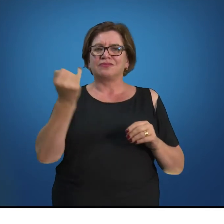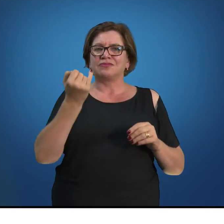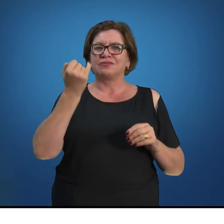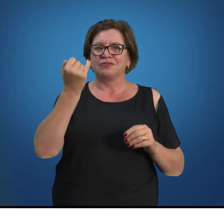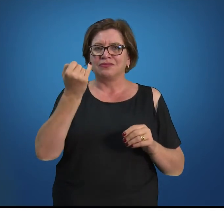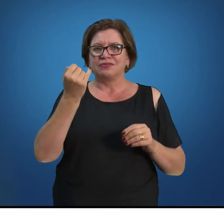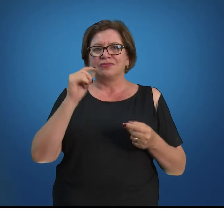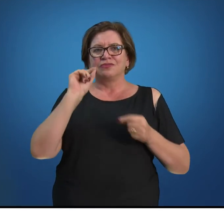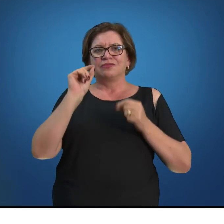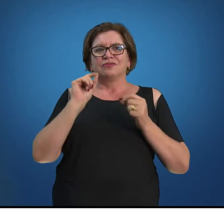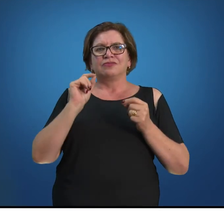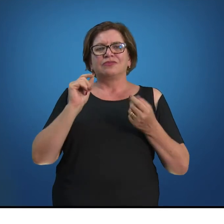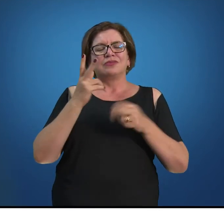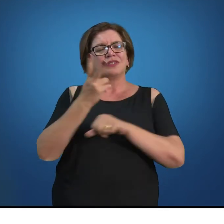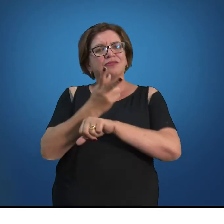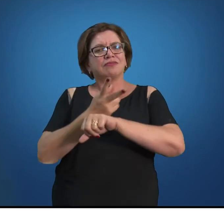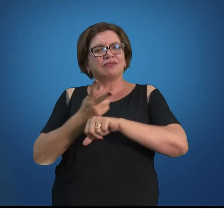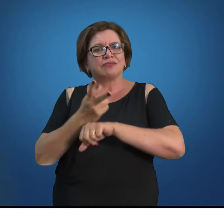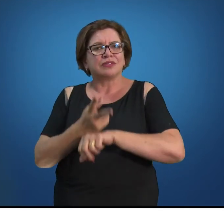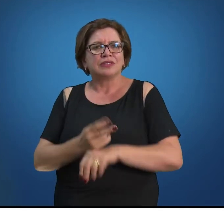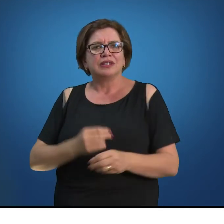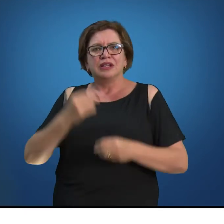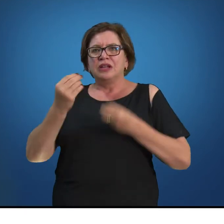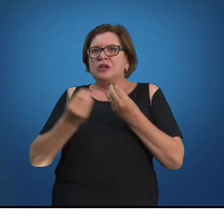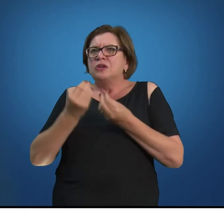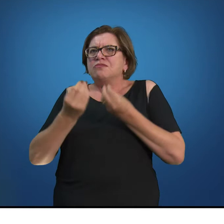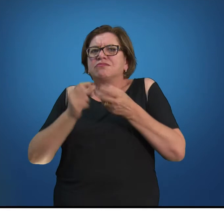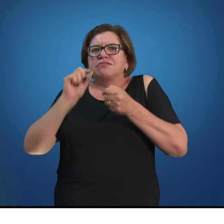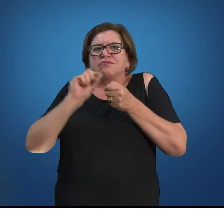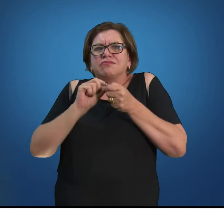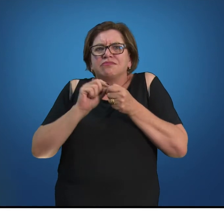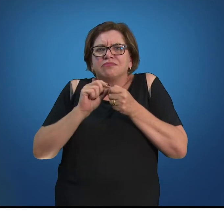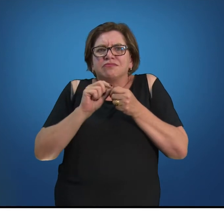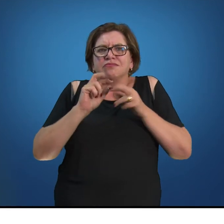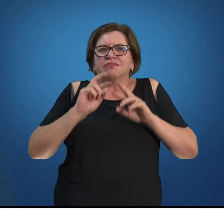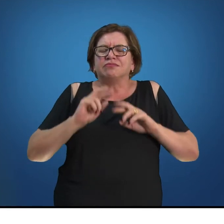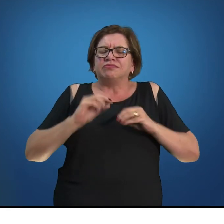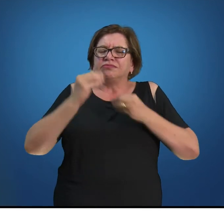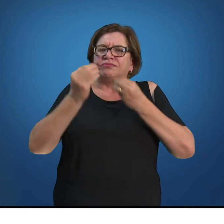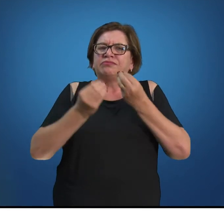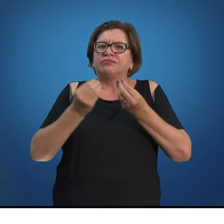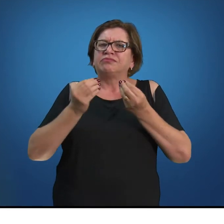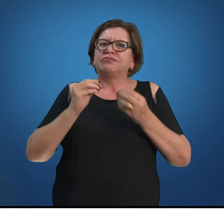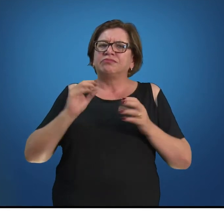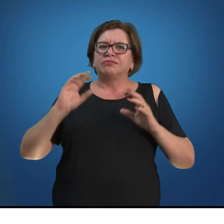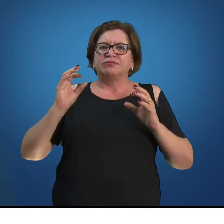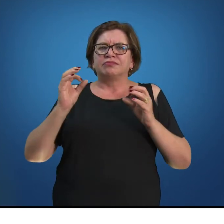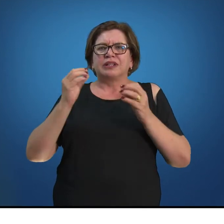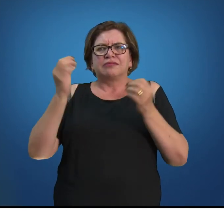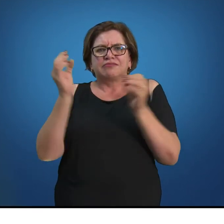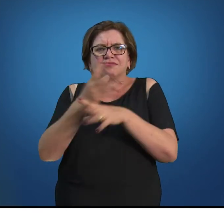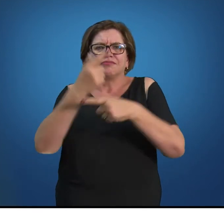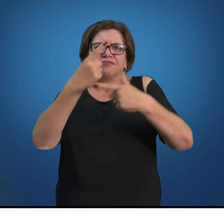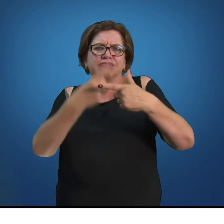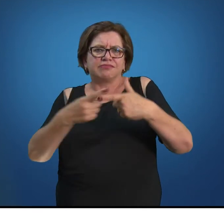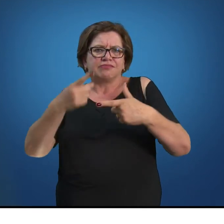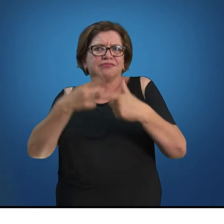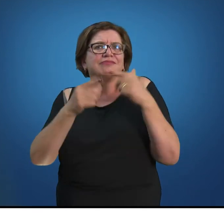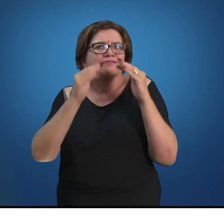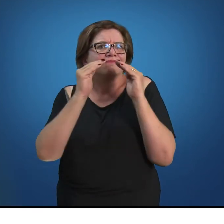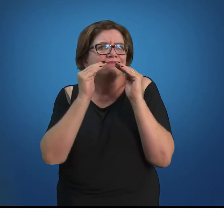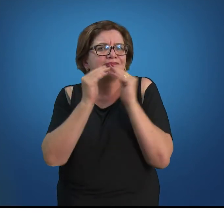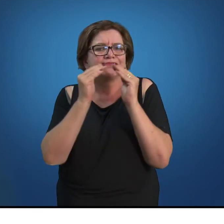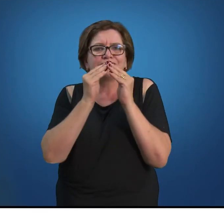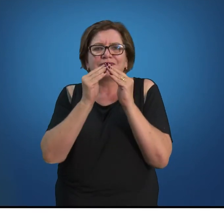que buscam-se alternativas nos municípios em diferentes tamanhos para que sejam solucionados problemas de